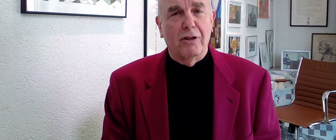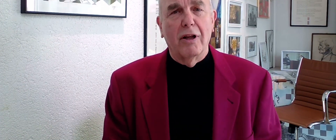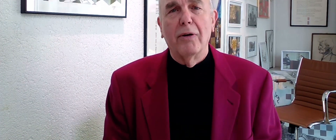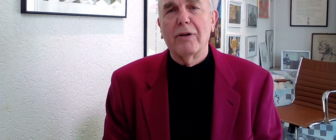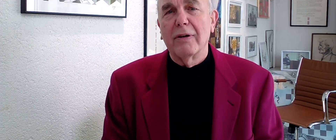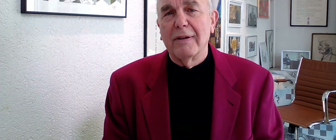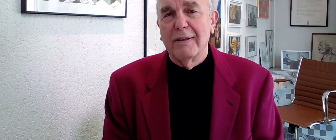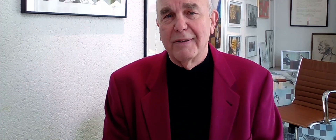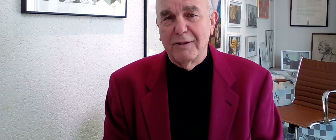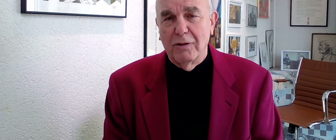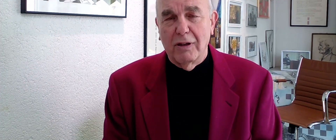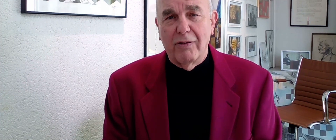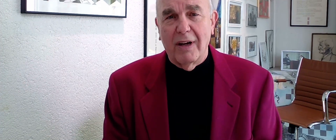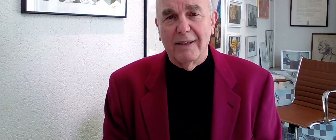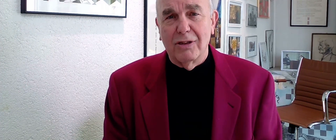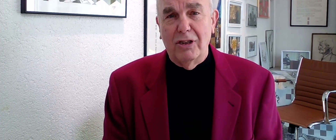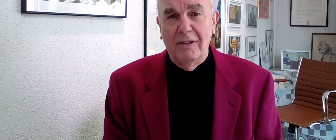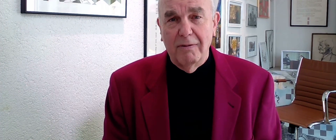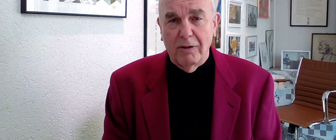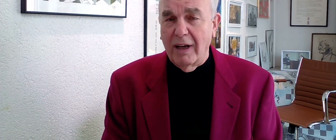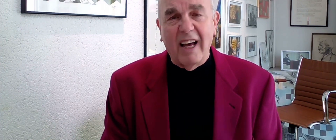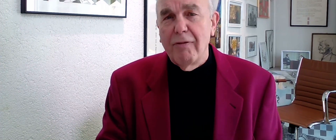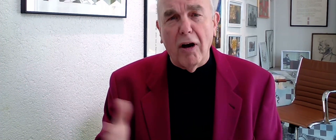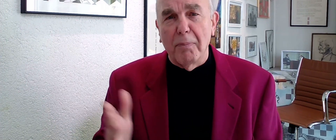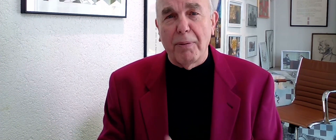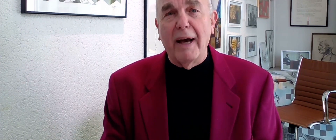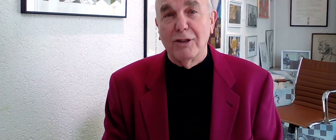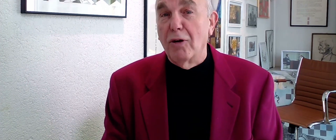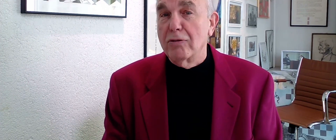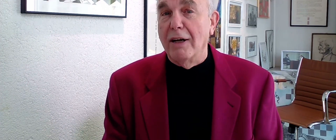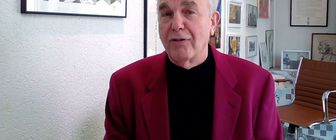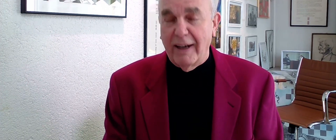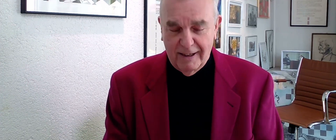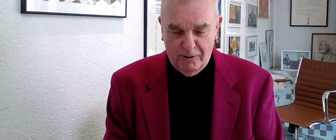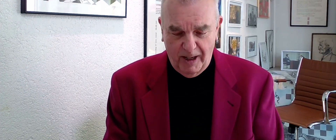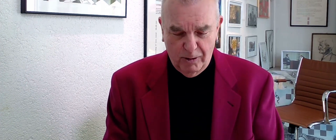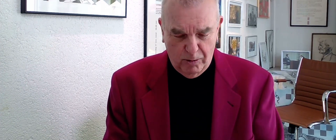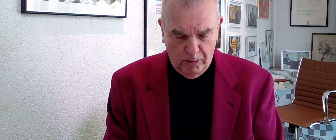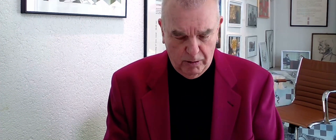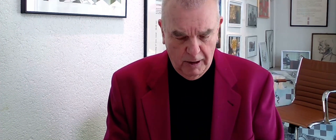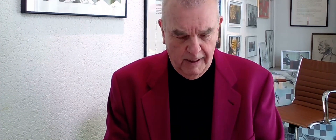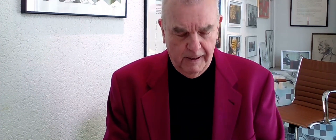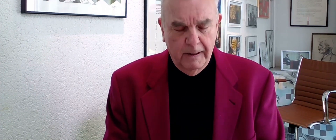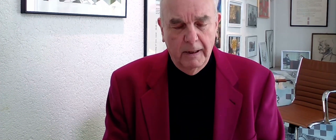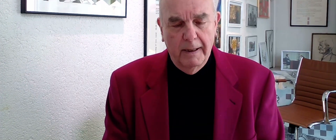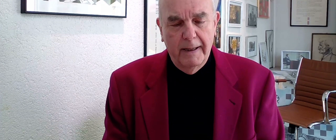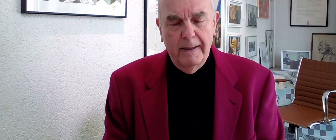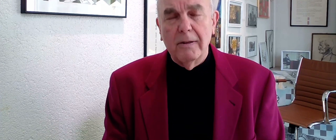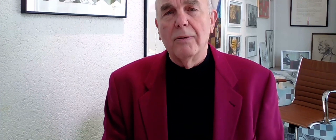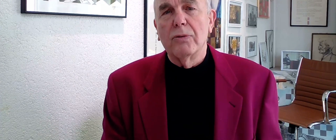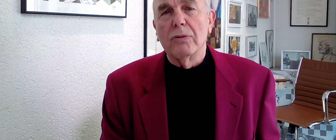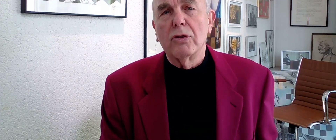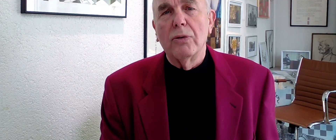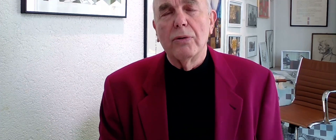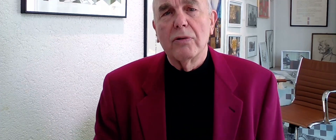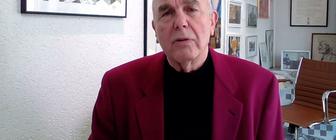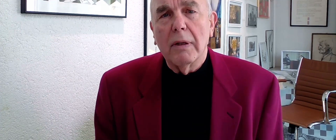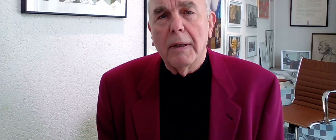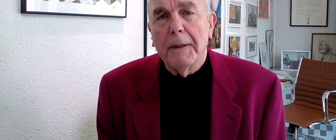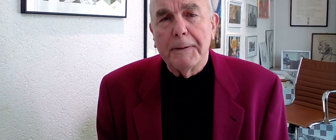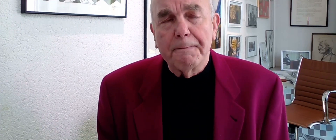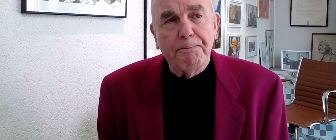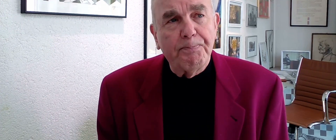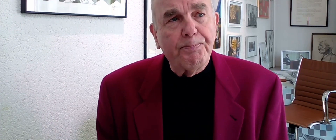dat is altijd leuk. Dat kunnen we ook weer laten zien, want wij geven alle prijzen ook daadwerkelijk weg natuurlijk. En dan tot slot,